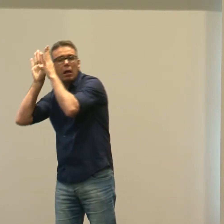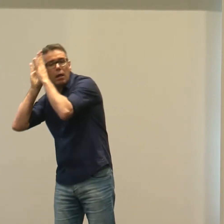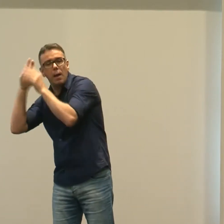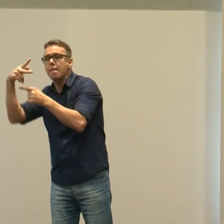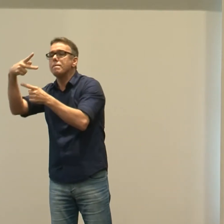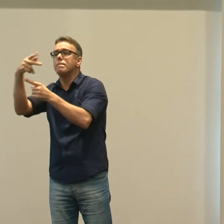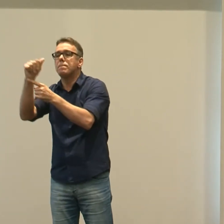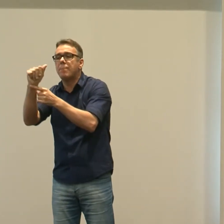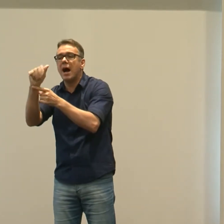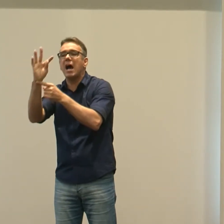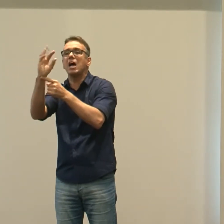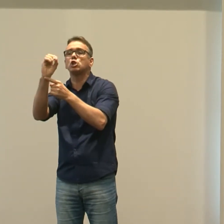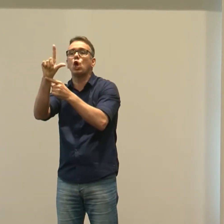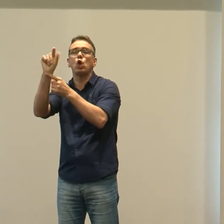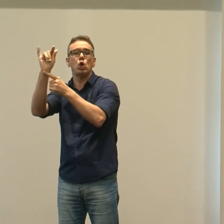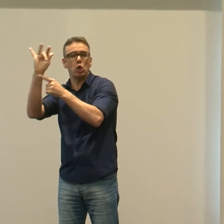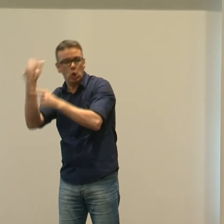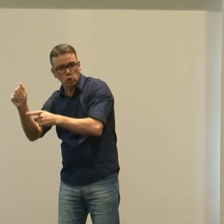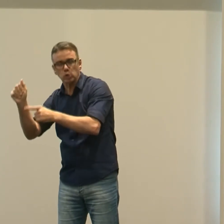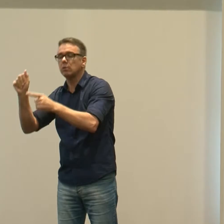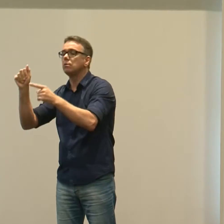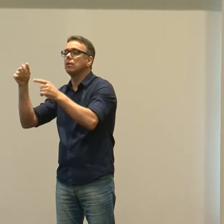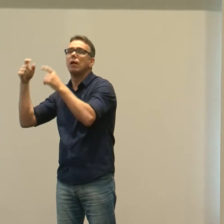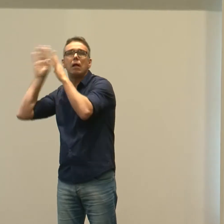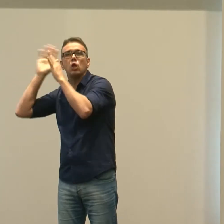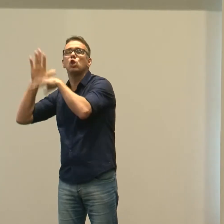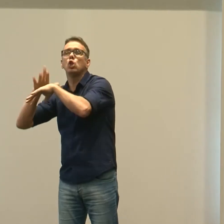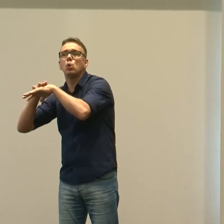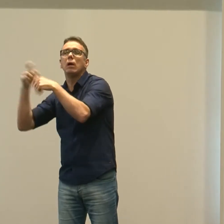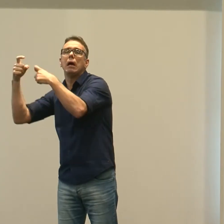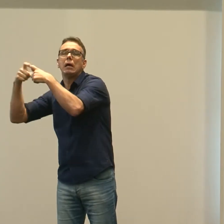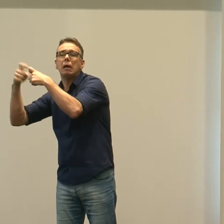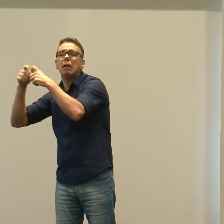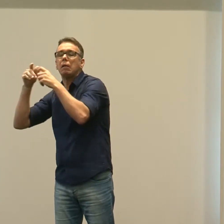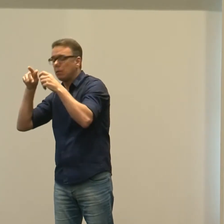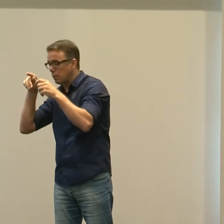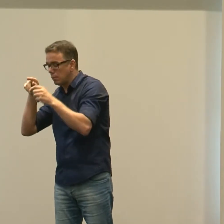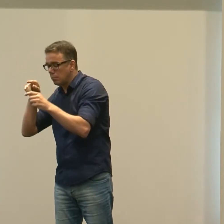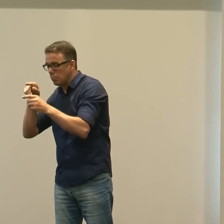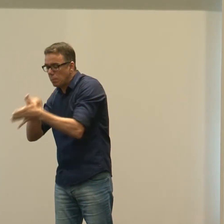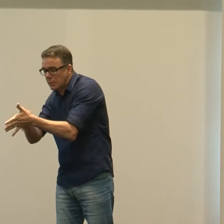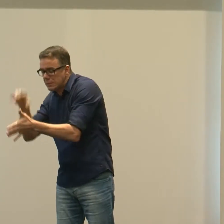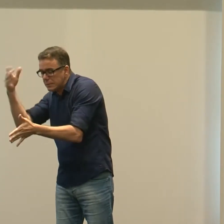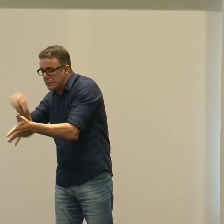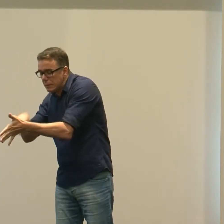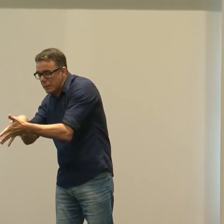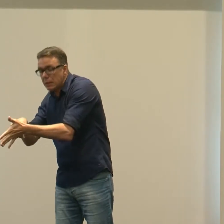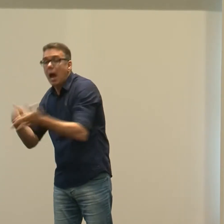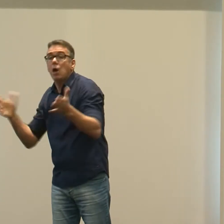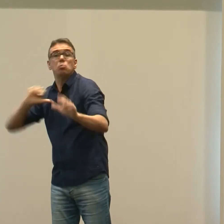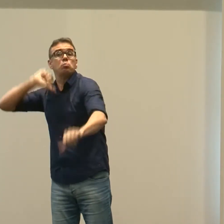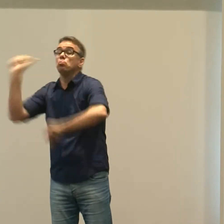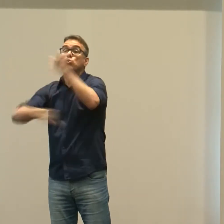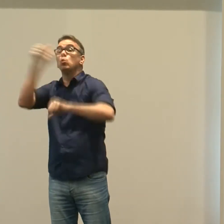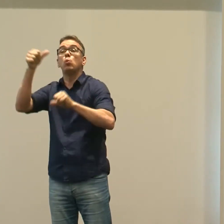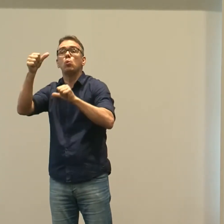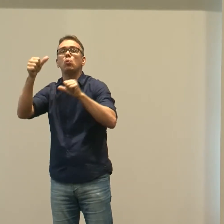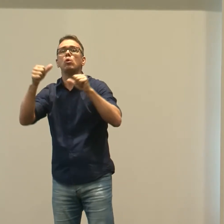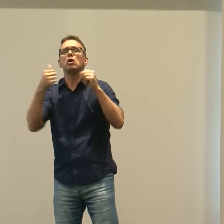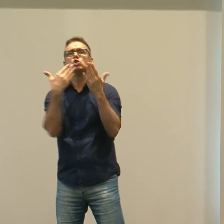As pesquisas antigamente tinham uma visão, uma perspectiva patológica, médica,